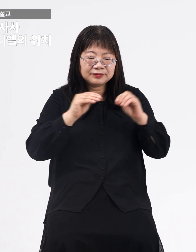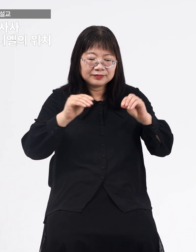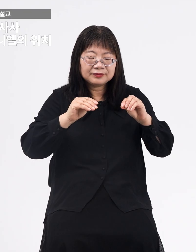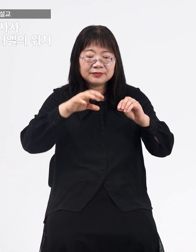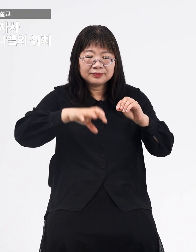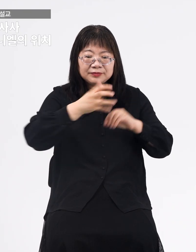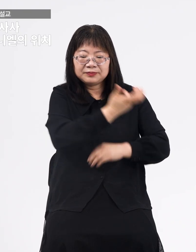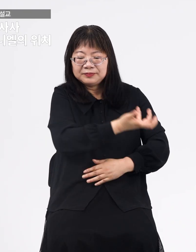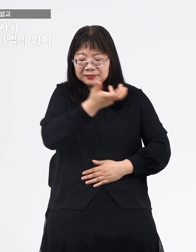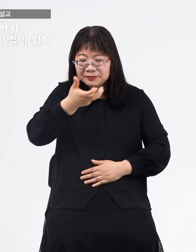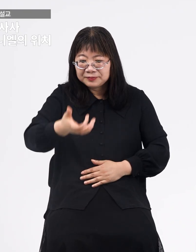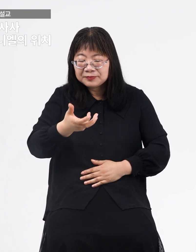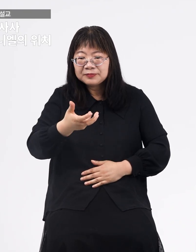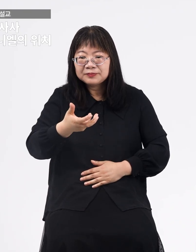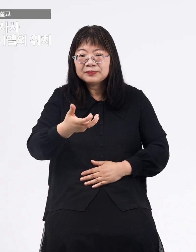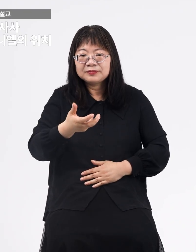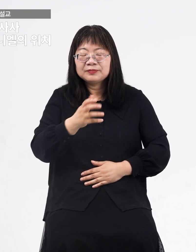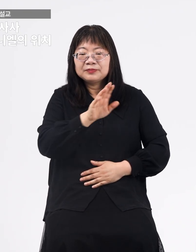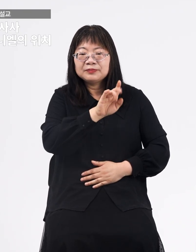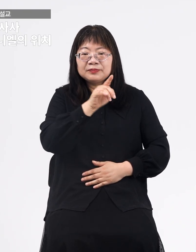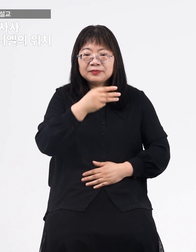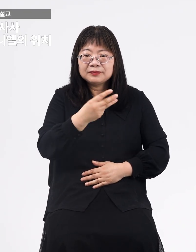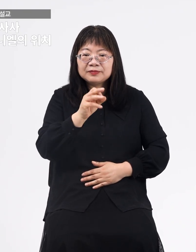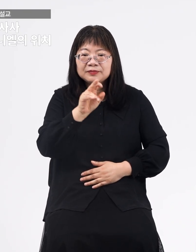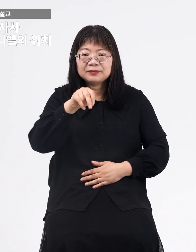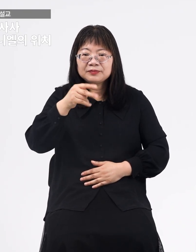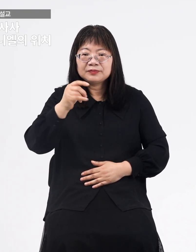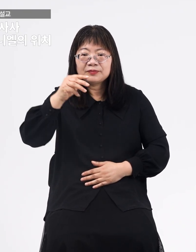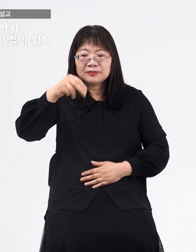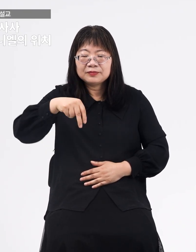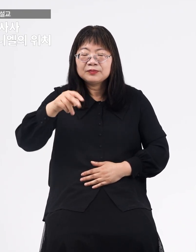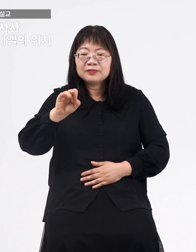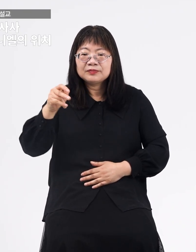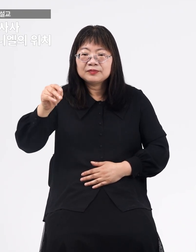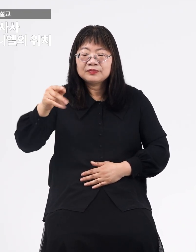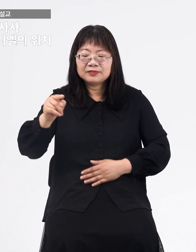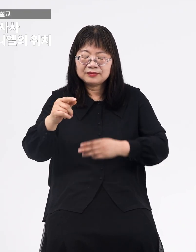신들을 섬기게 되었을까요? 이유는 간단해.